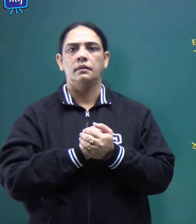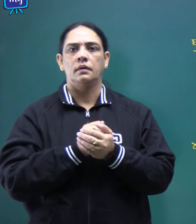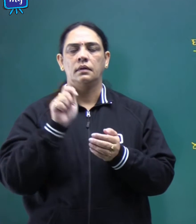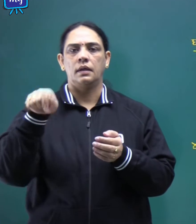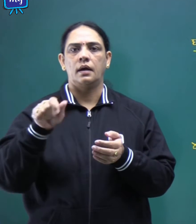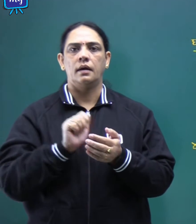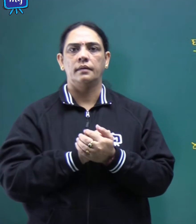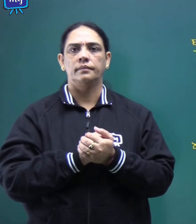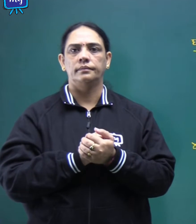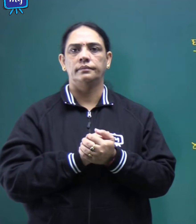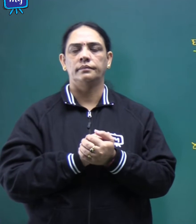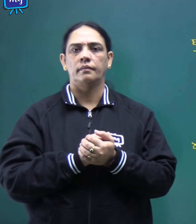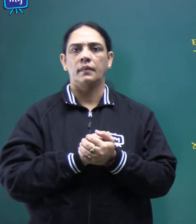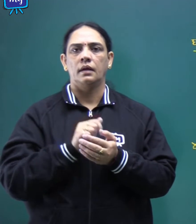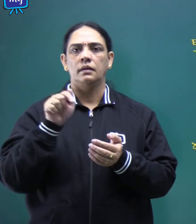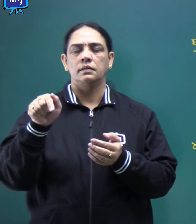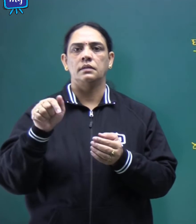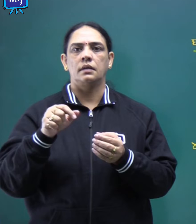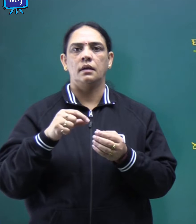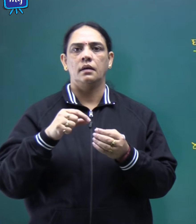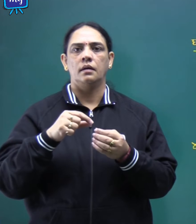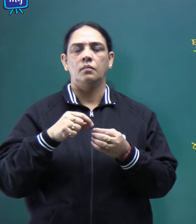दिया हुआ है जिसकी भुजा